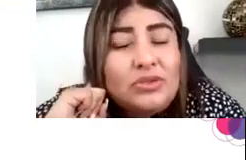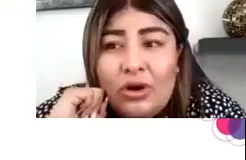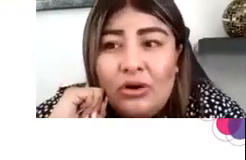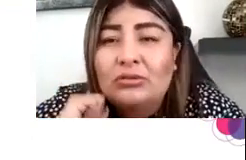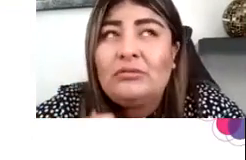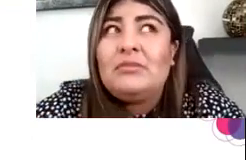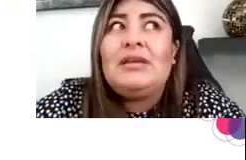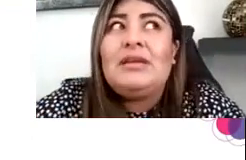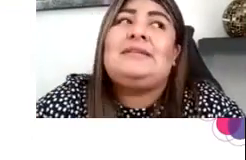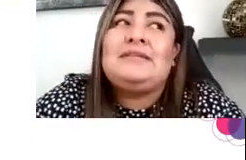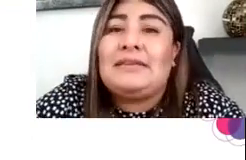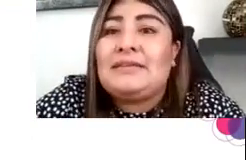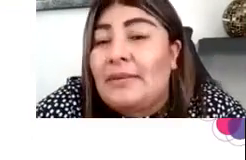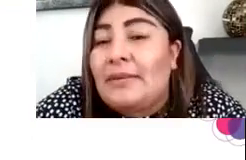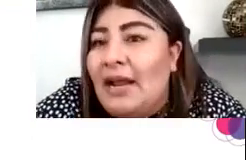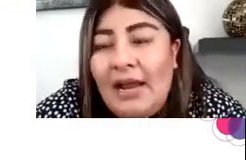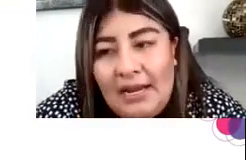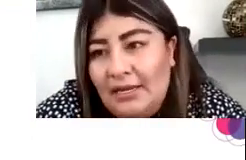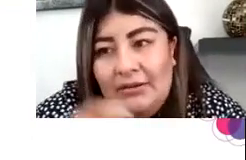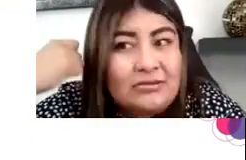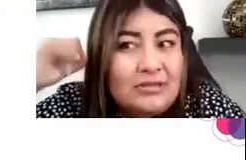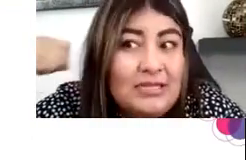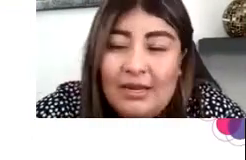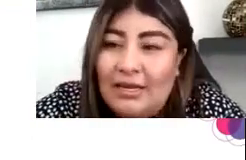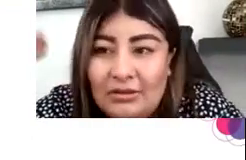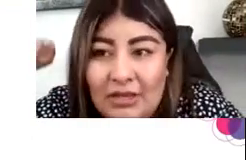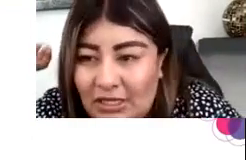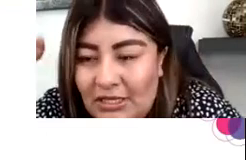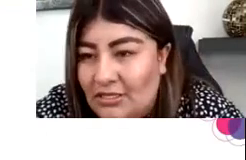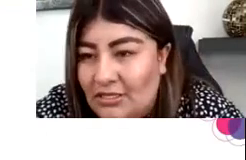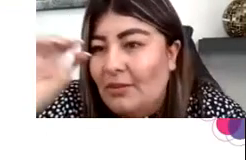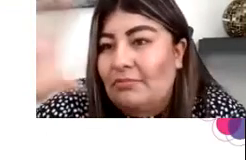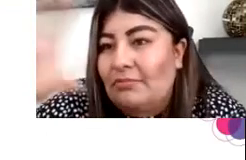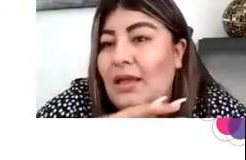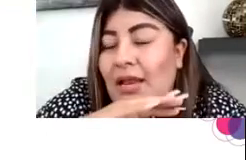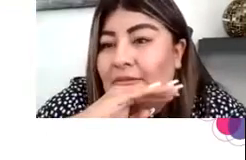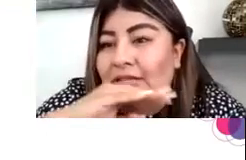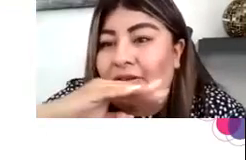disminución severa en los decibeles, ¿no? De audición, y las vibraciones